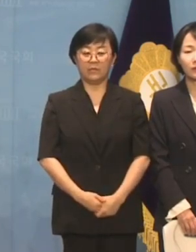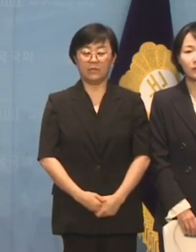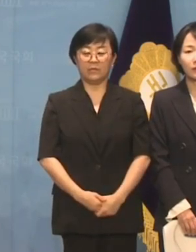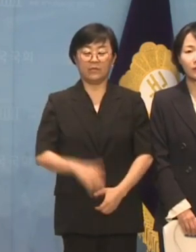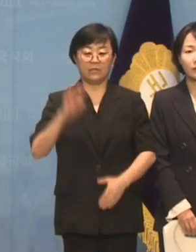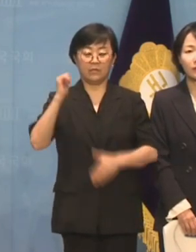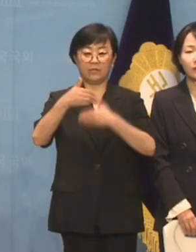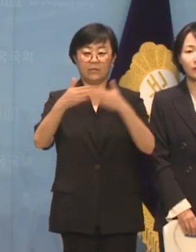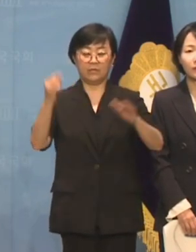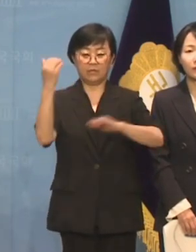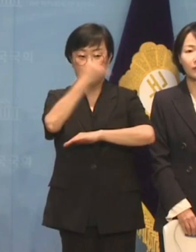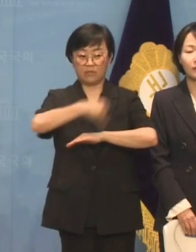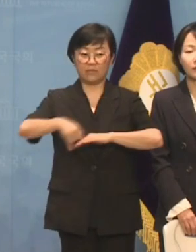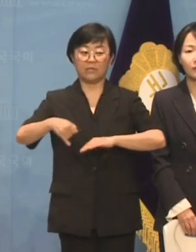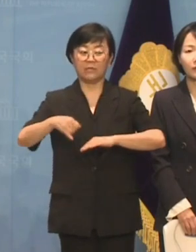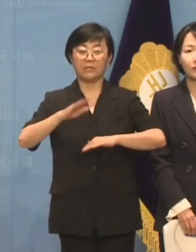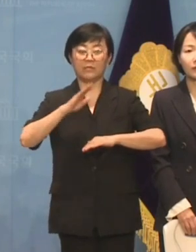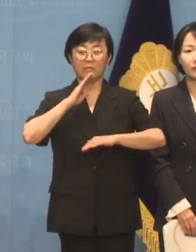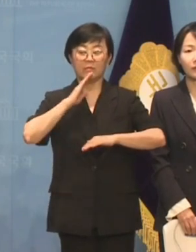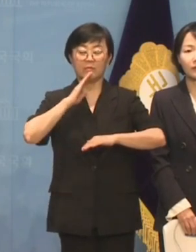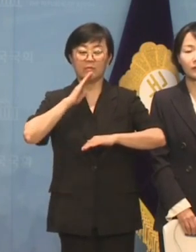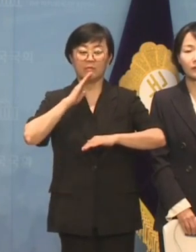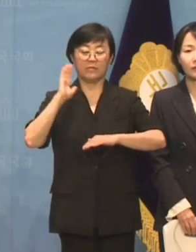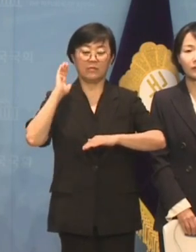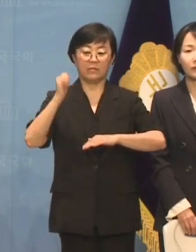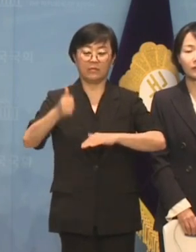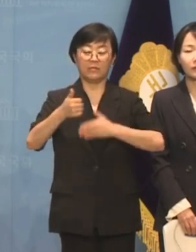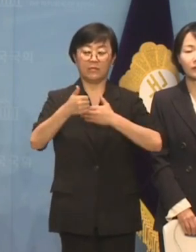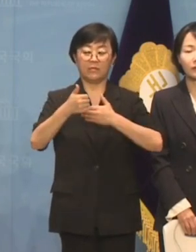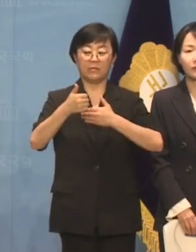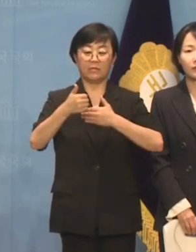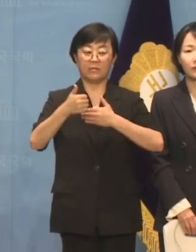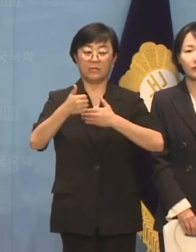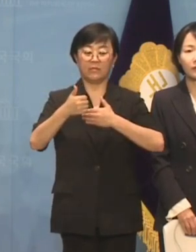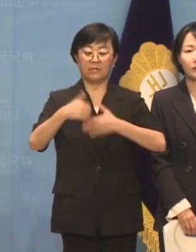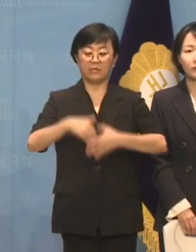이것을 지금 대통령실에서 기획을 했는데 대통령의